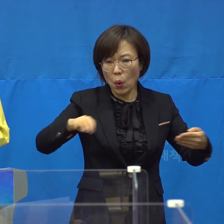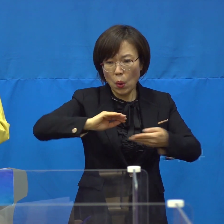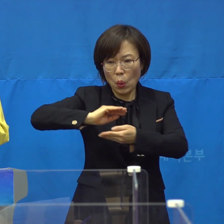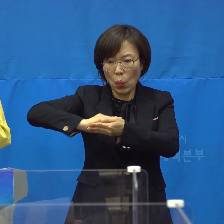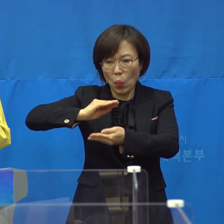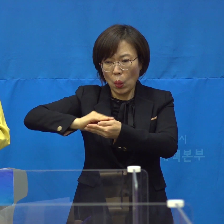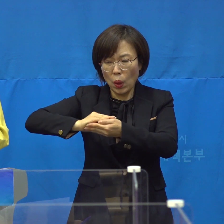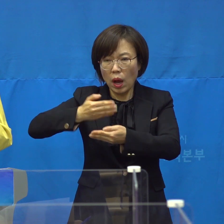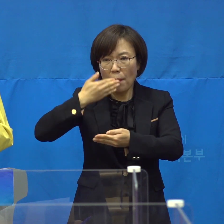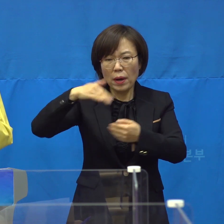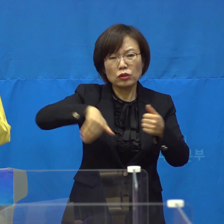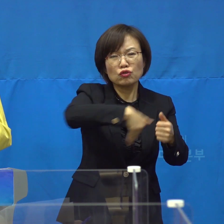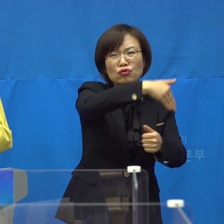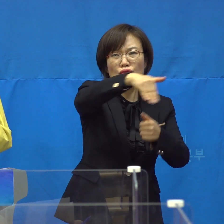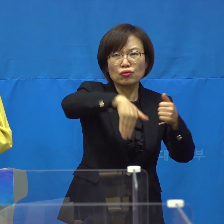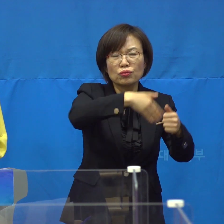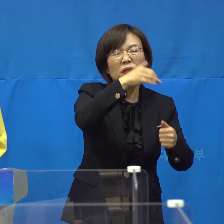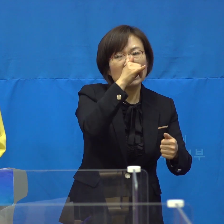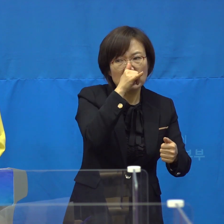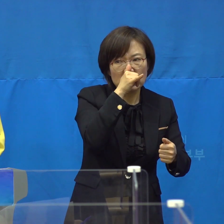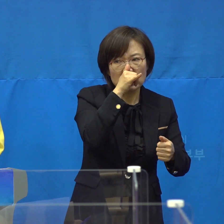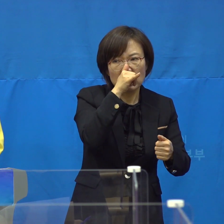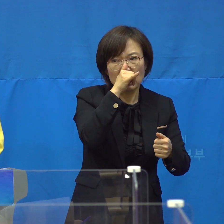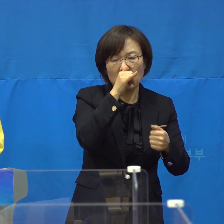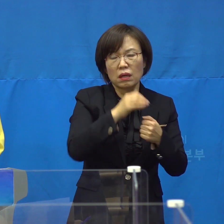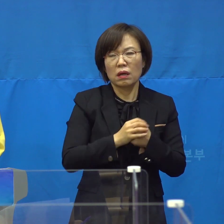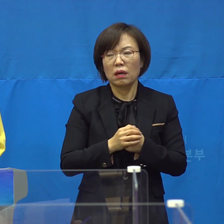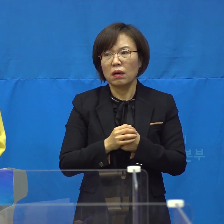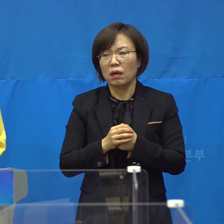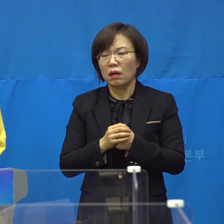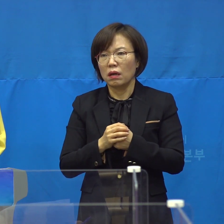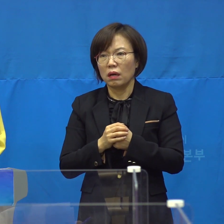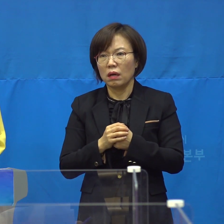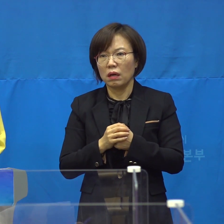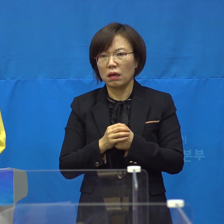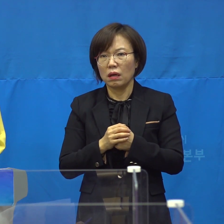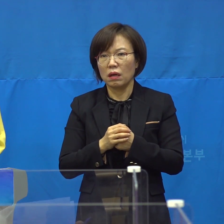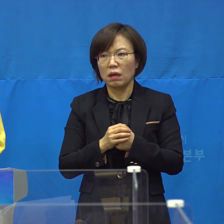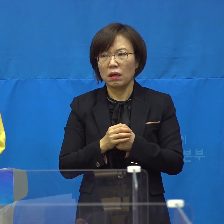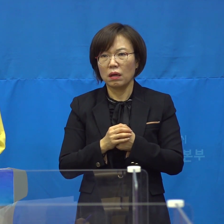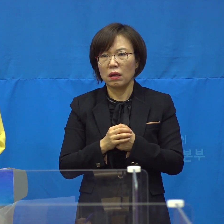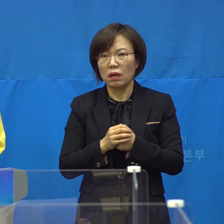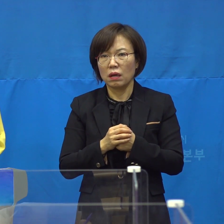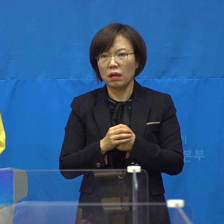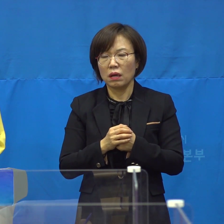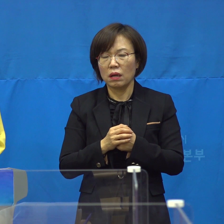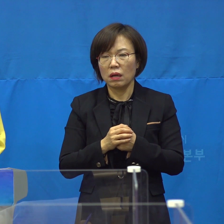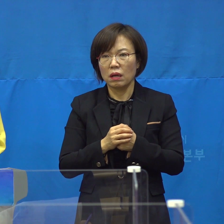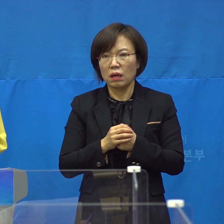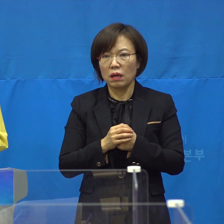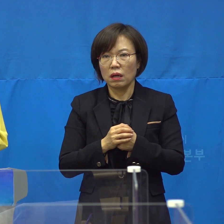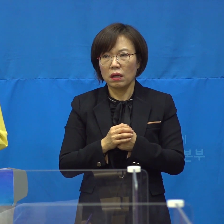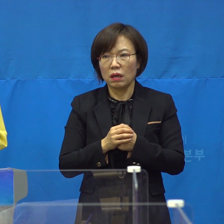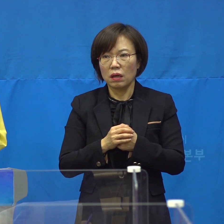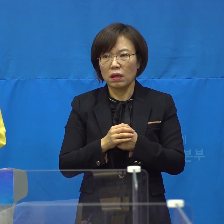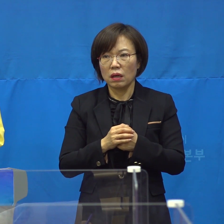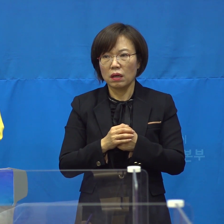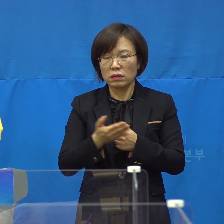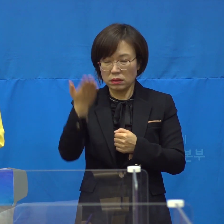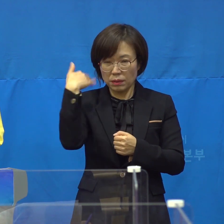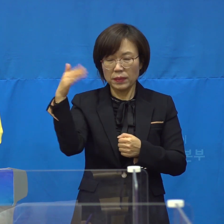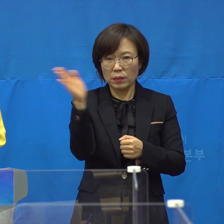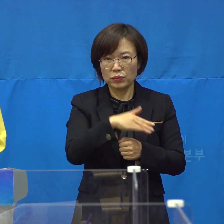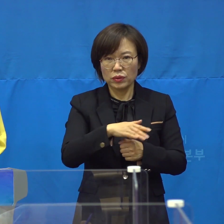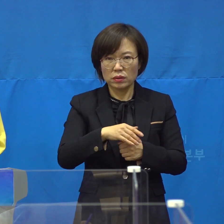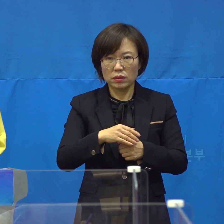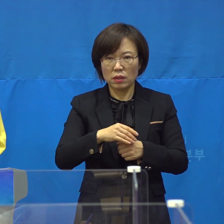이제 도시락을 먹는 이제 그 주변에 이제 있다가 보니까 그런 이야기가 나왔는데 가능하면 이제 그날 이후부터